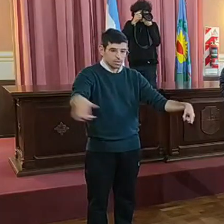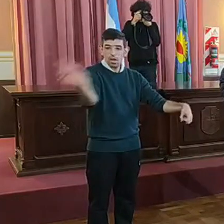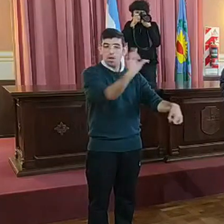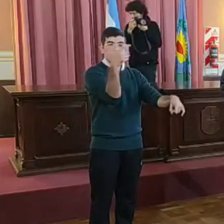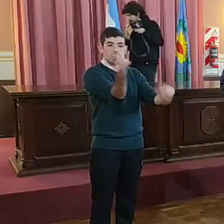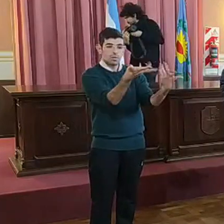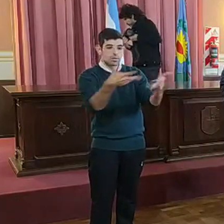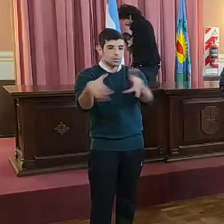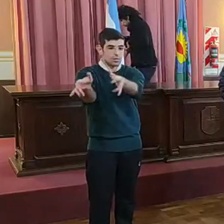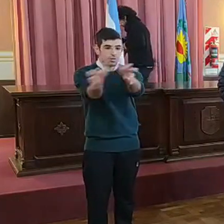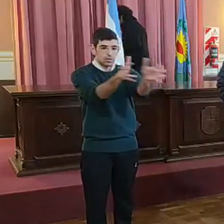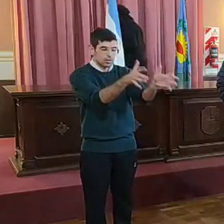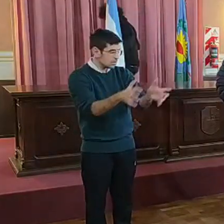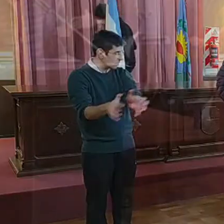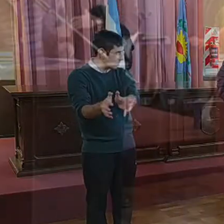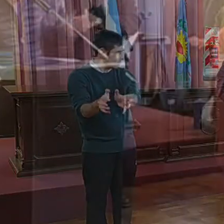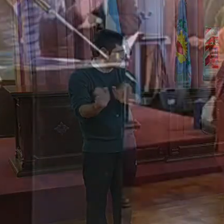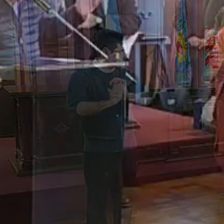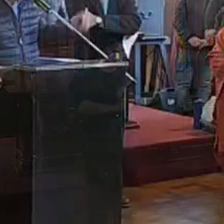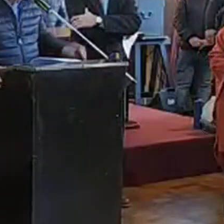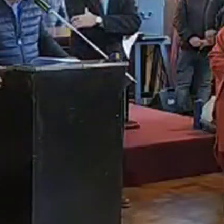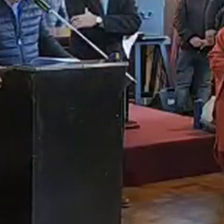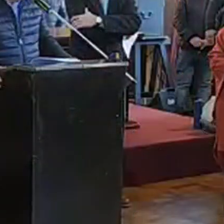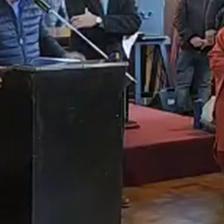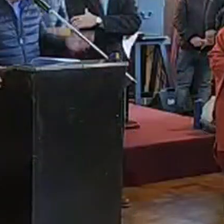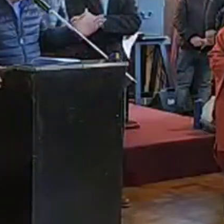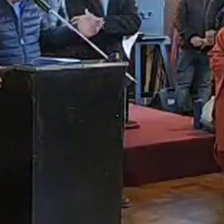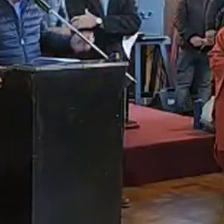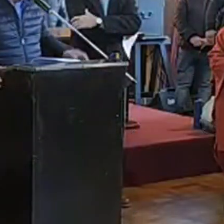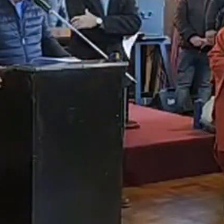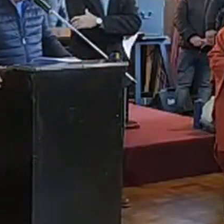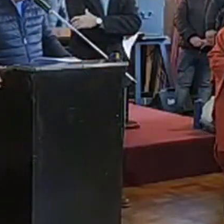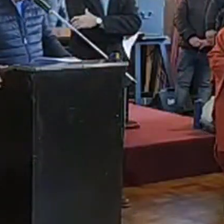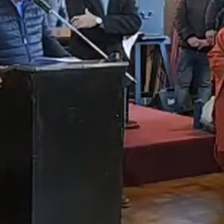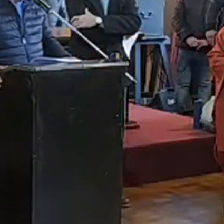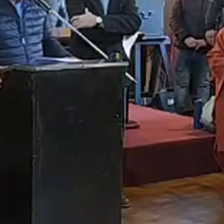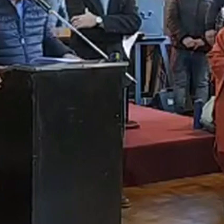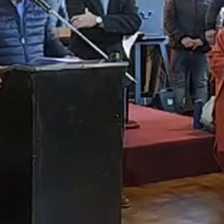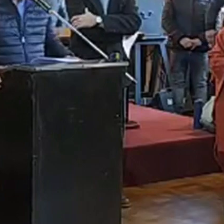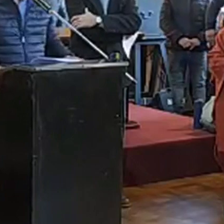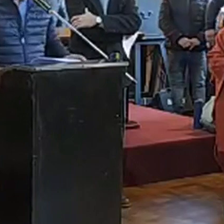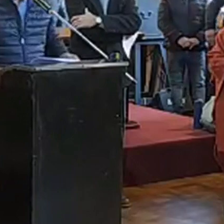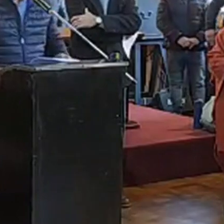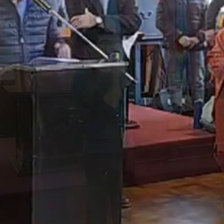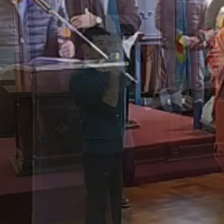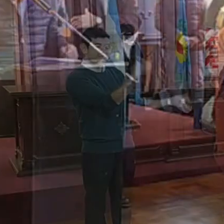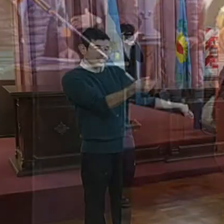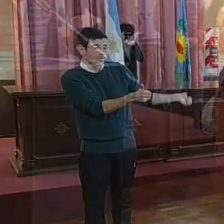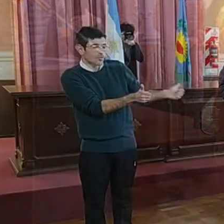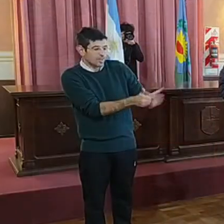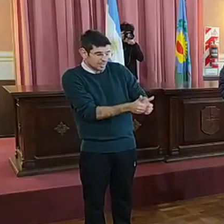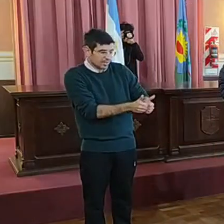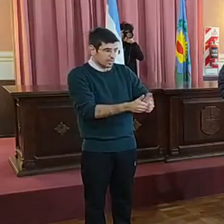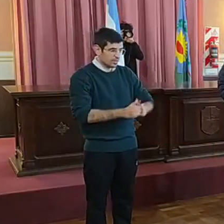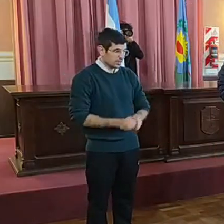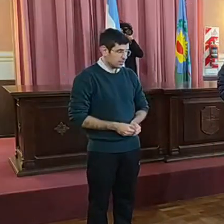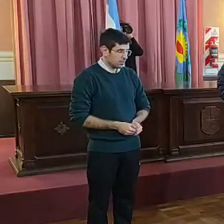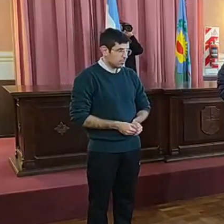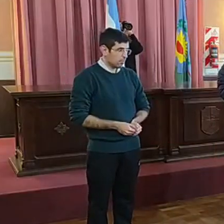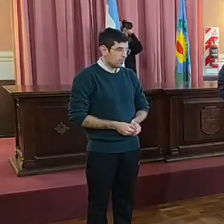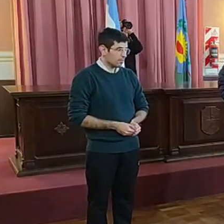concejales, el Ejecutivo Municipal, Coro Polifónico, muchas gracias por estar presente acompañándonos, como dijo